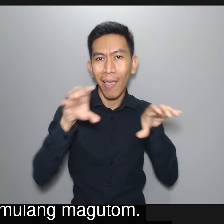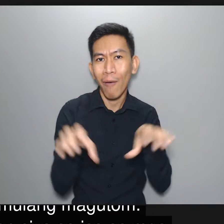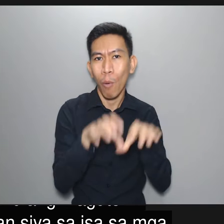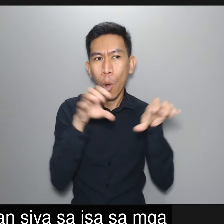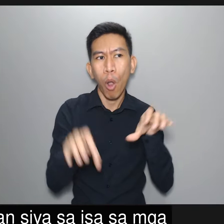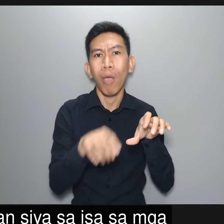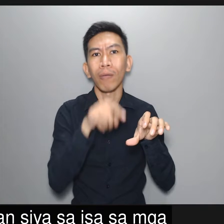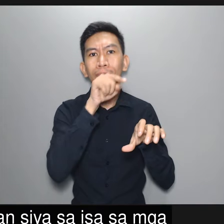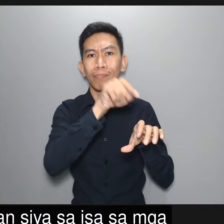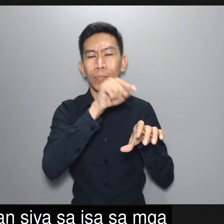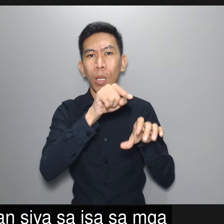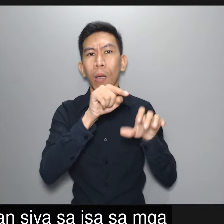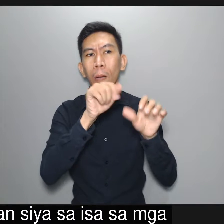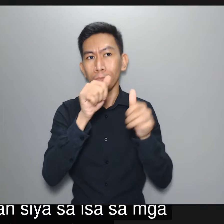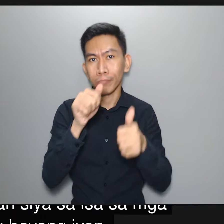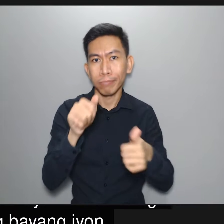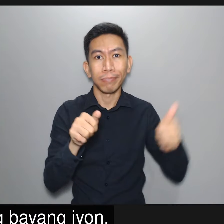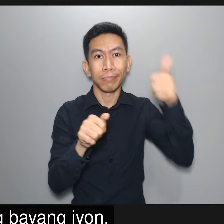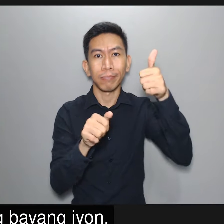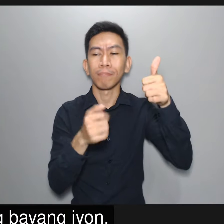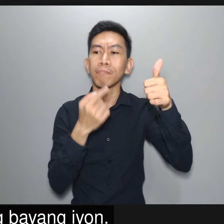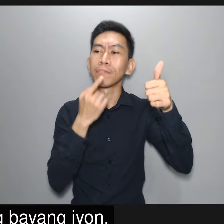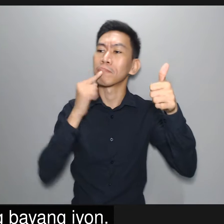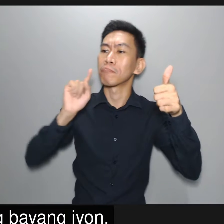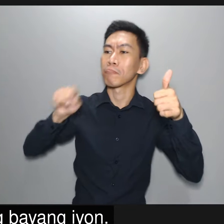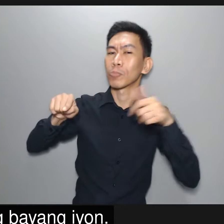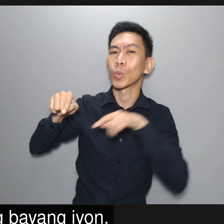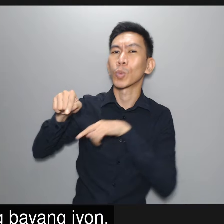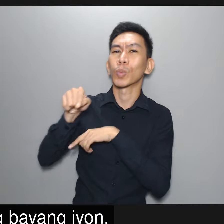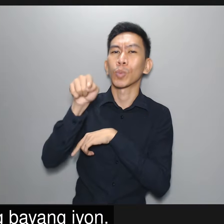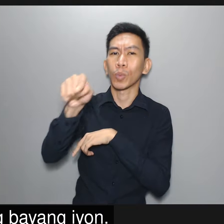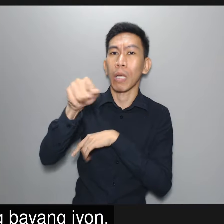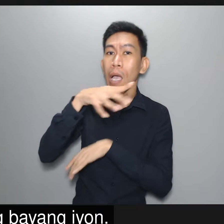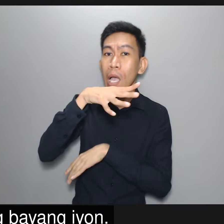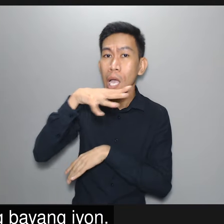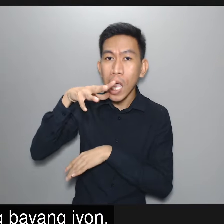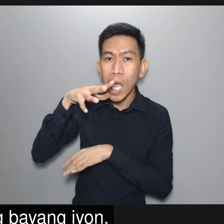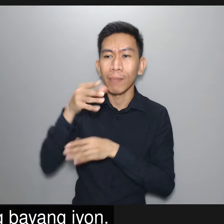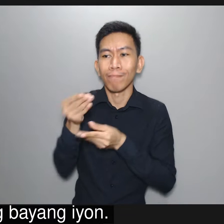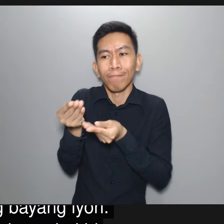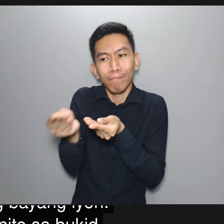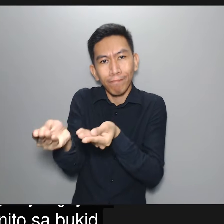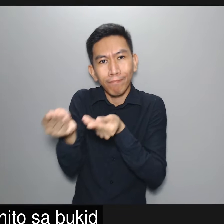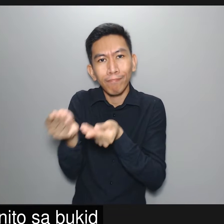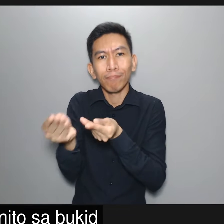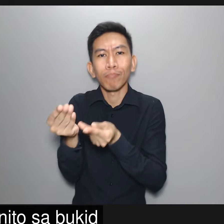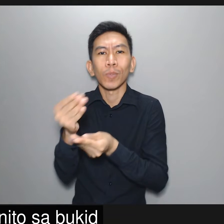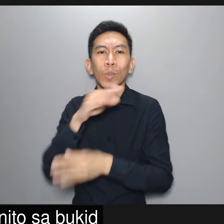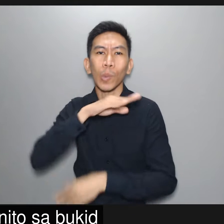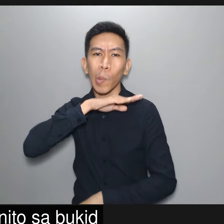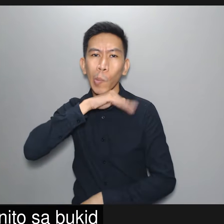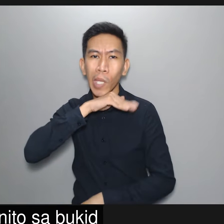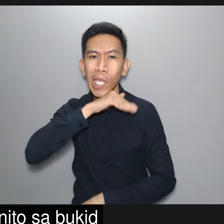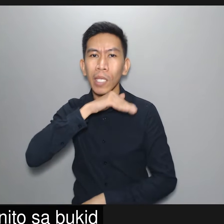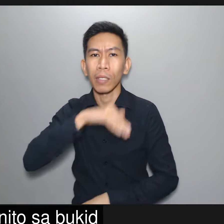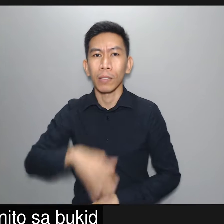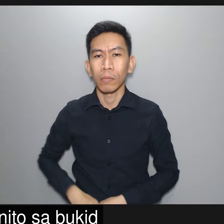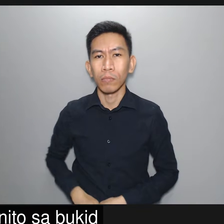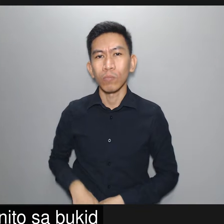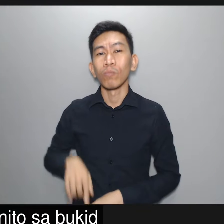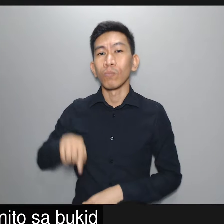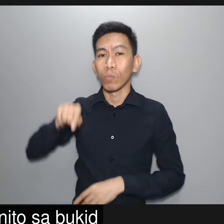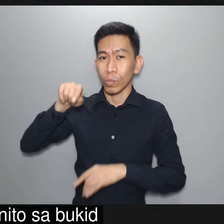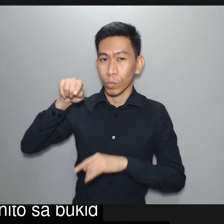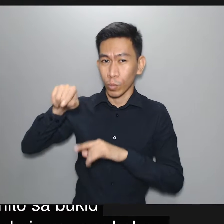iyon. Pinadala siya nito sa bukid para maging tagapagpakain ng mga baboy. Gutom na gutom ang